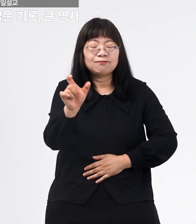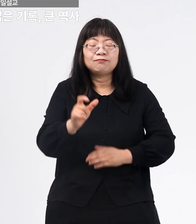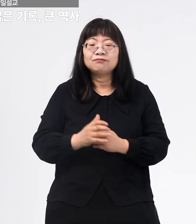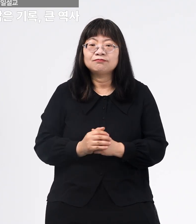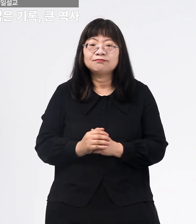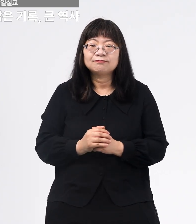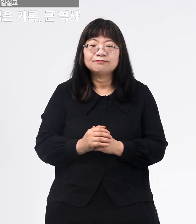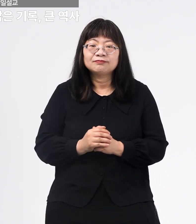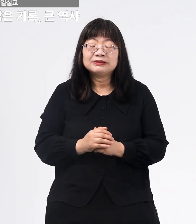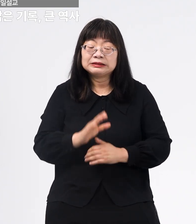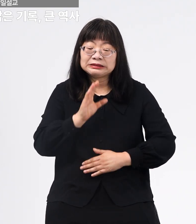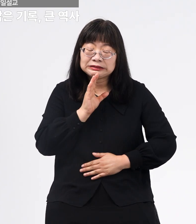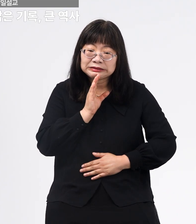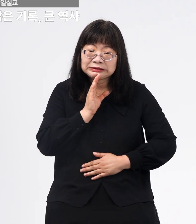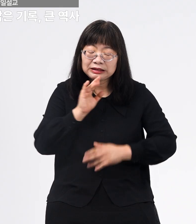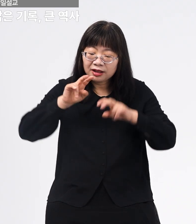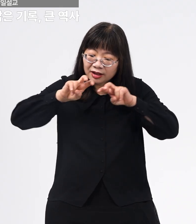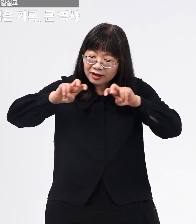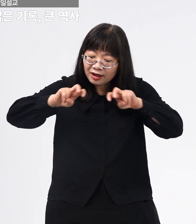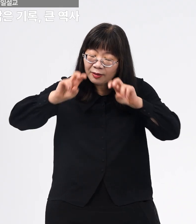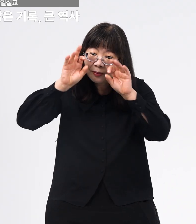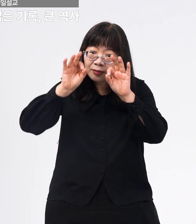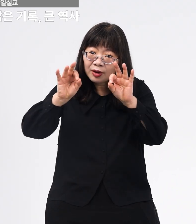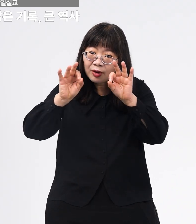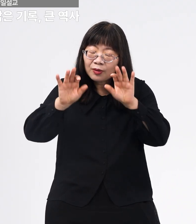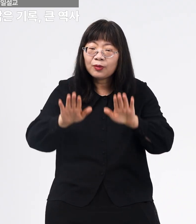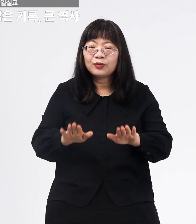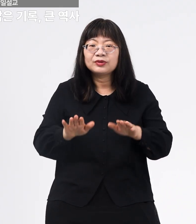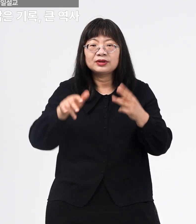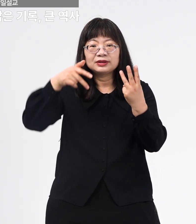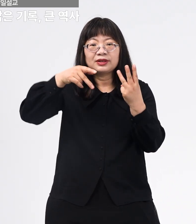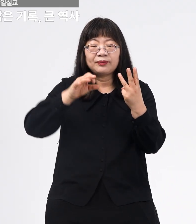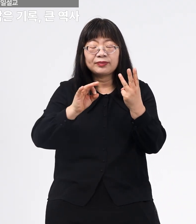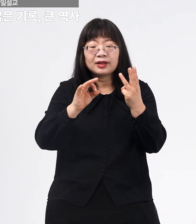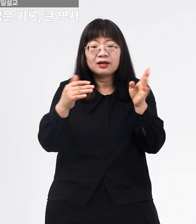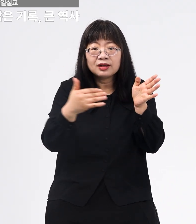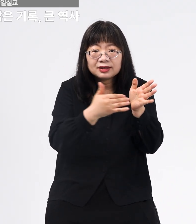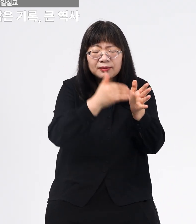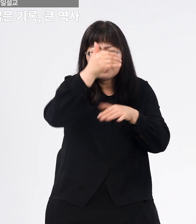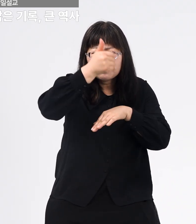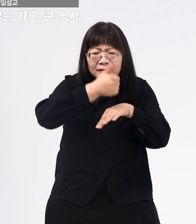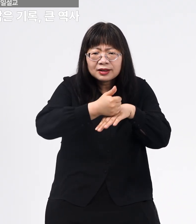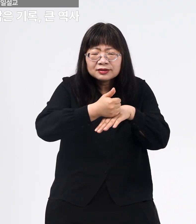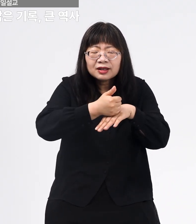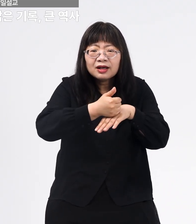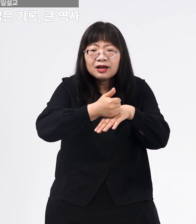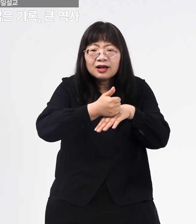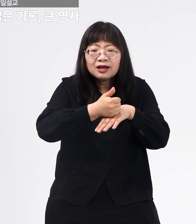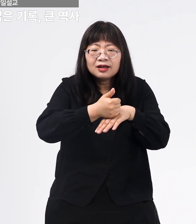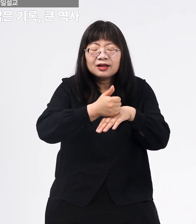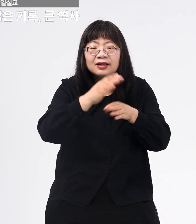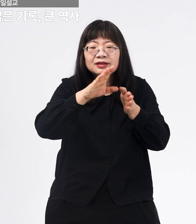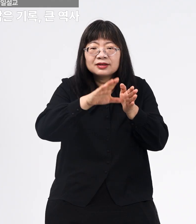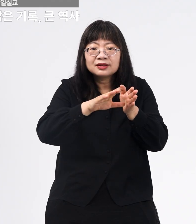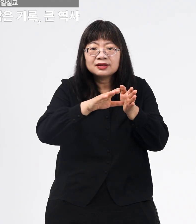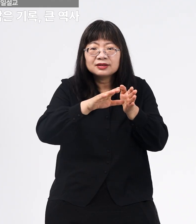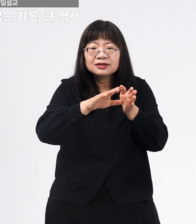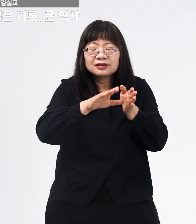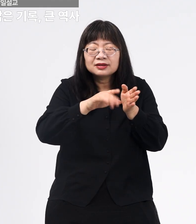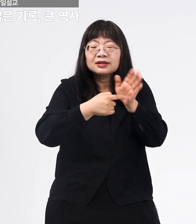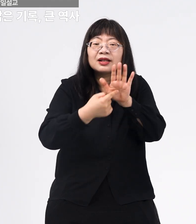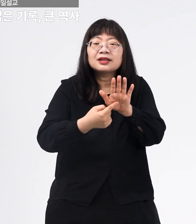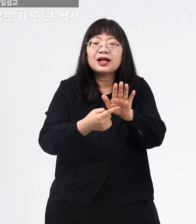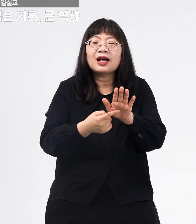등장입니다. 실질적으로는 오늘 3장을 끝맺는 마지막 절에 이 한 절이